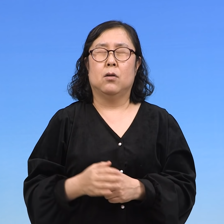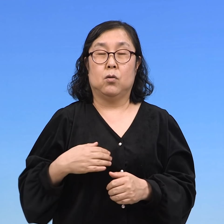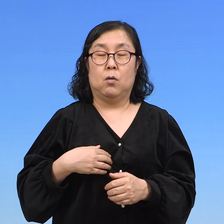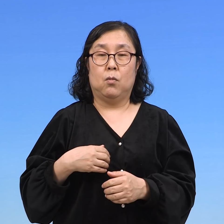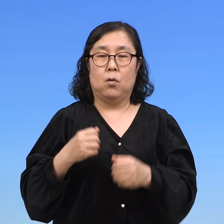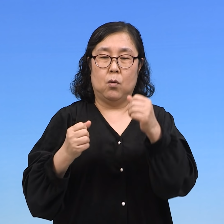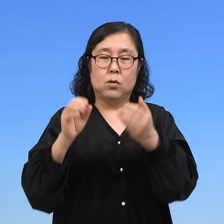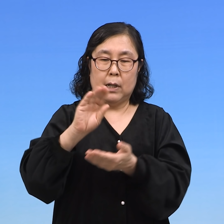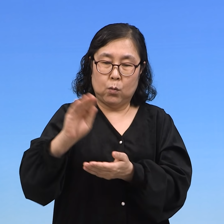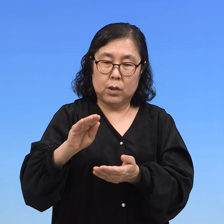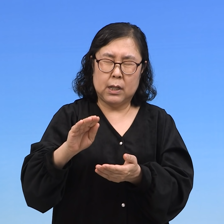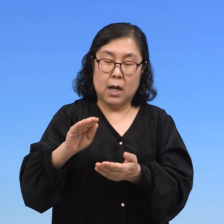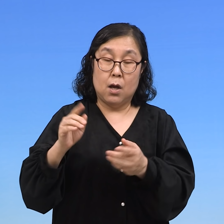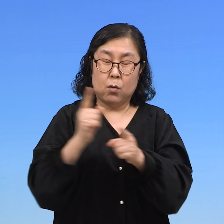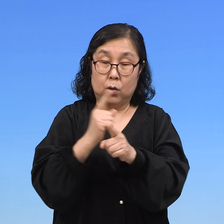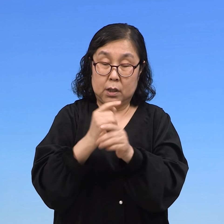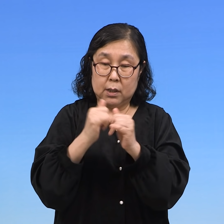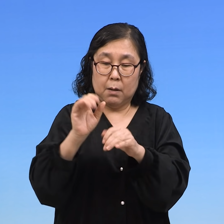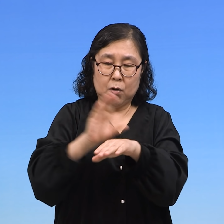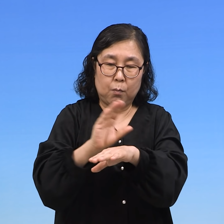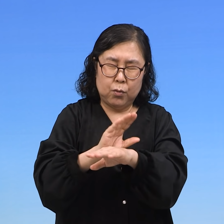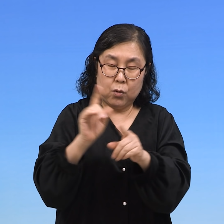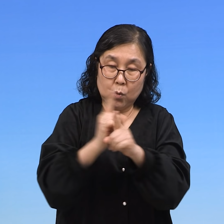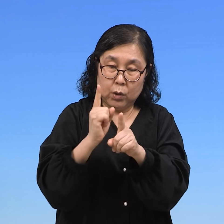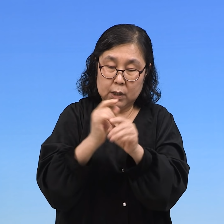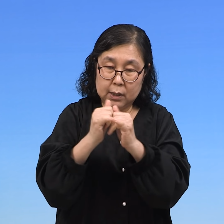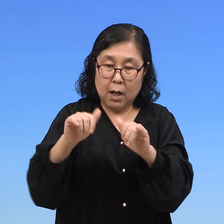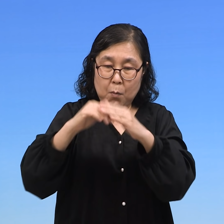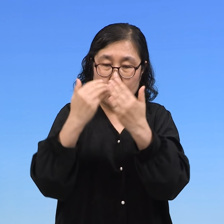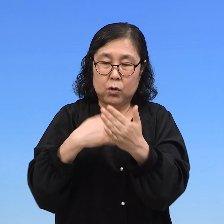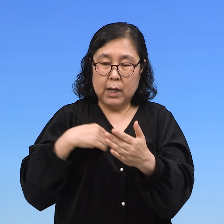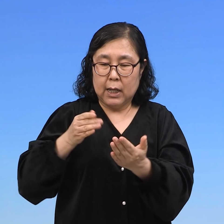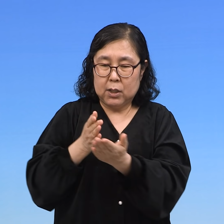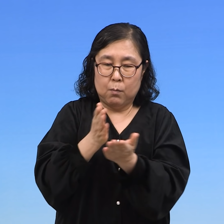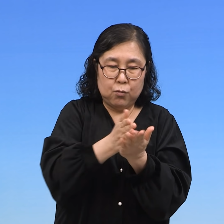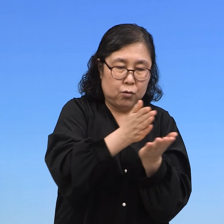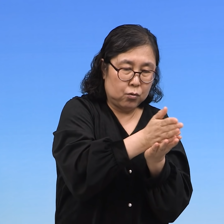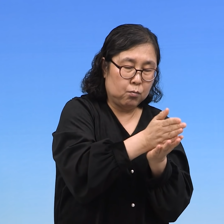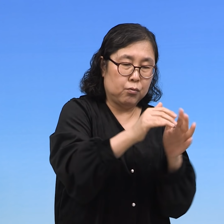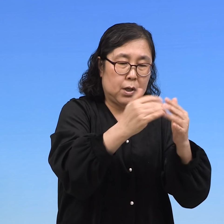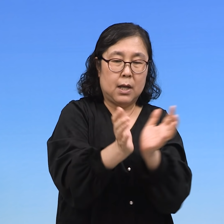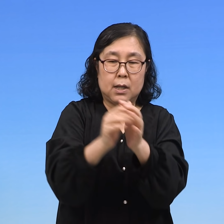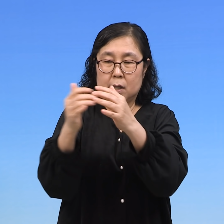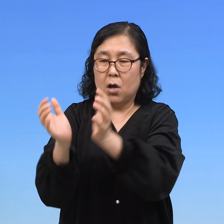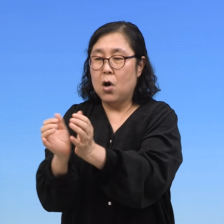자동차 수리하시는 분 컴퓨터 다루시는 분 전부 다 이 정상 아닙니까?